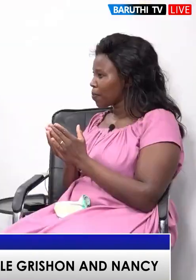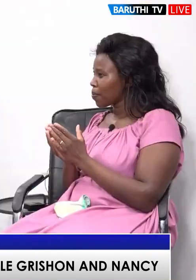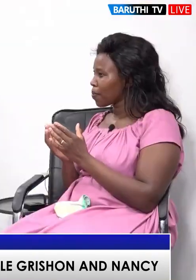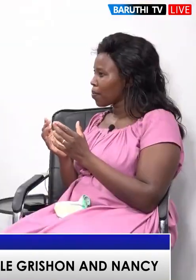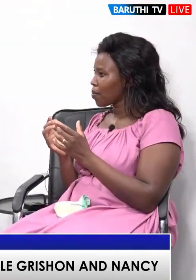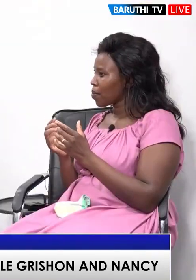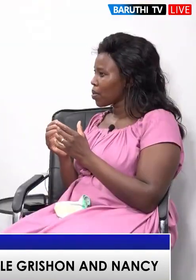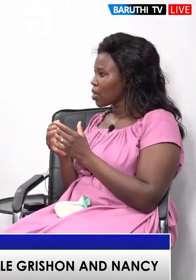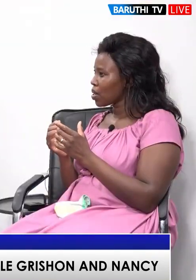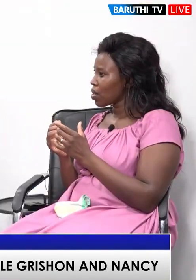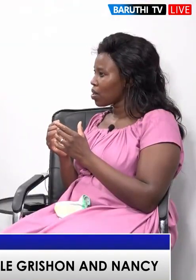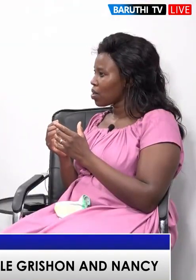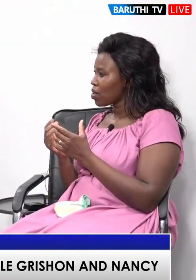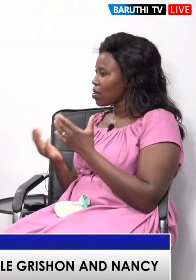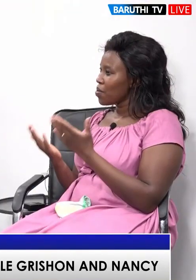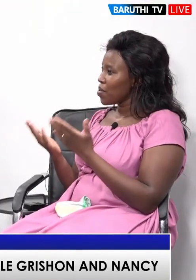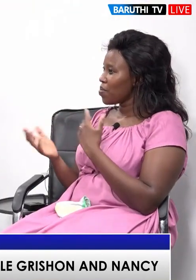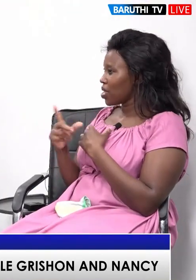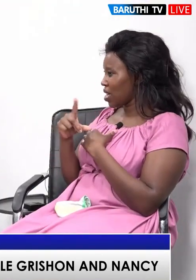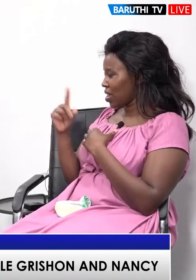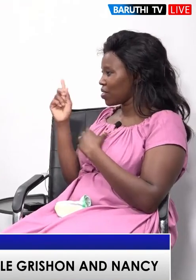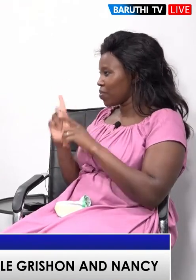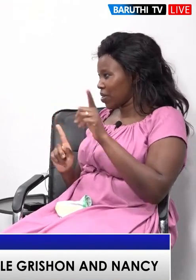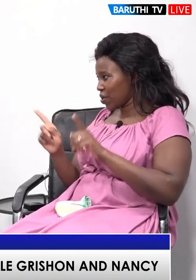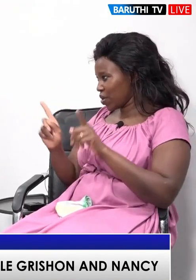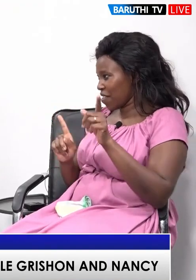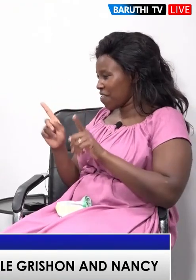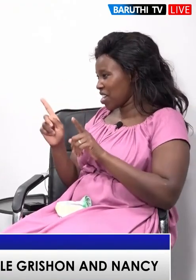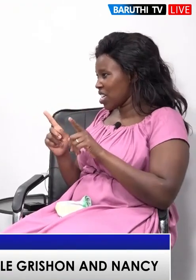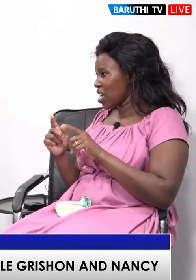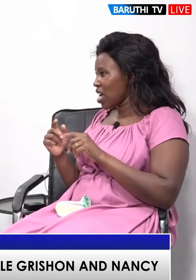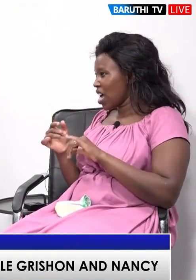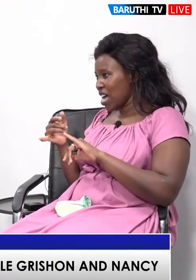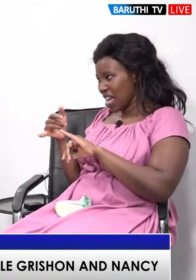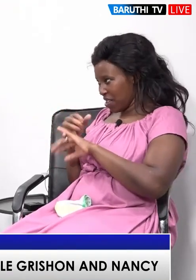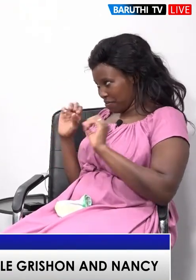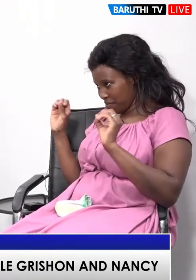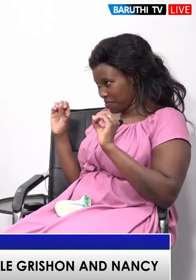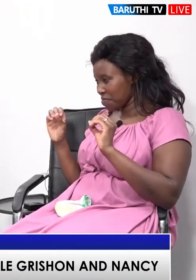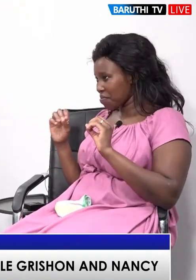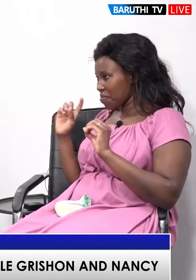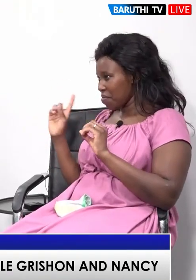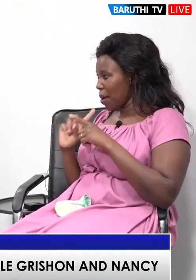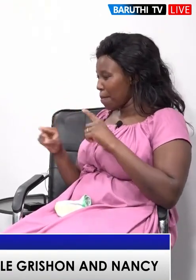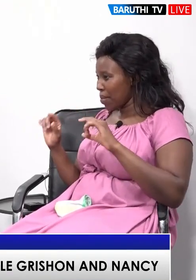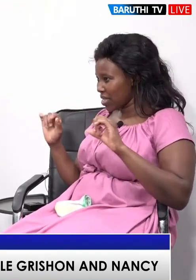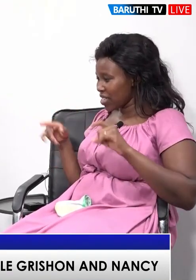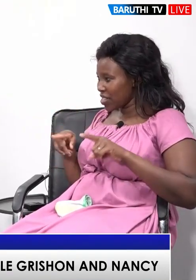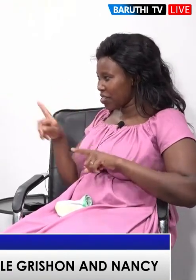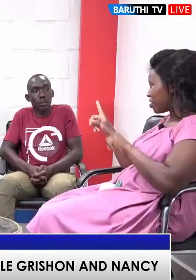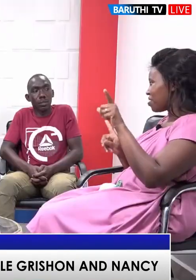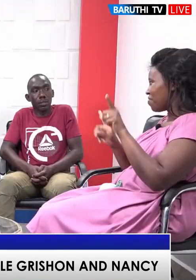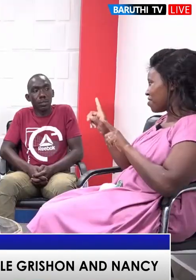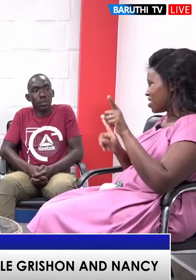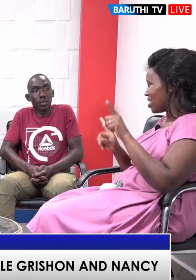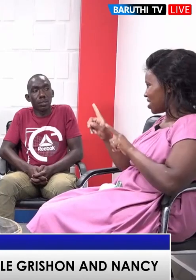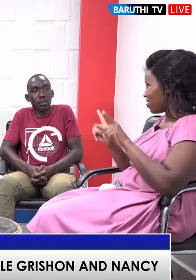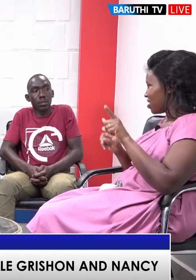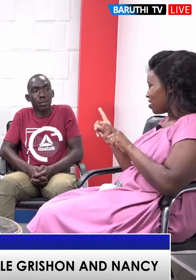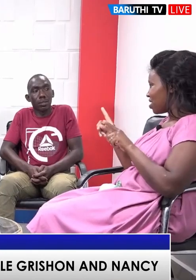wanaweza jaa Kasarani. Yes. Bonfire babies. Wow. So watu wote hawajuani because tunakuanga na kitu